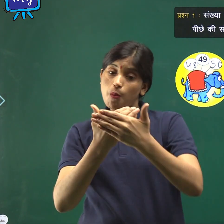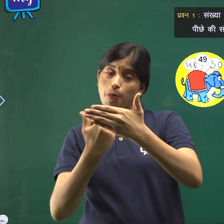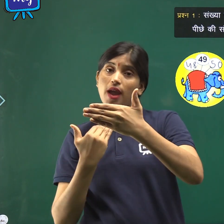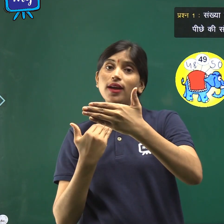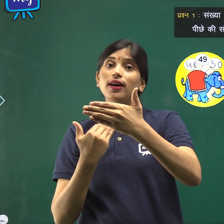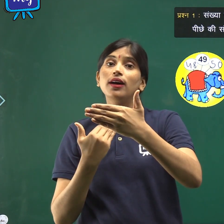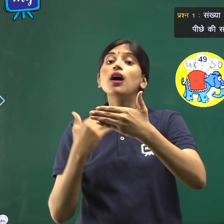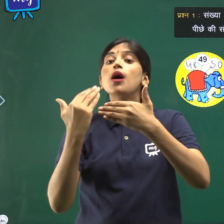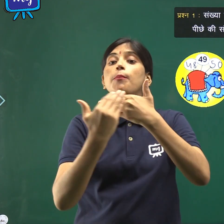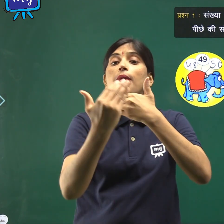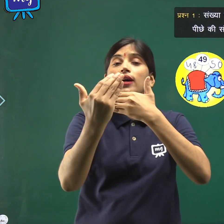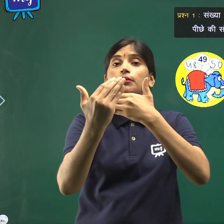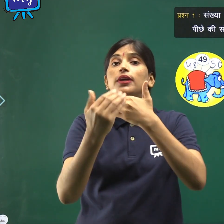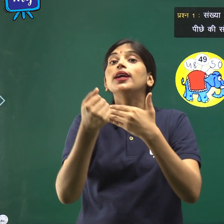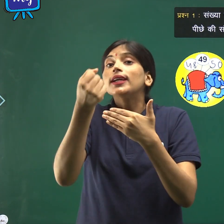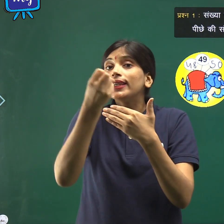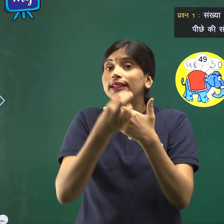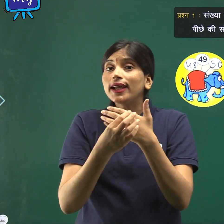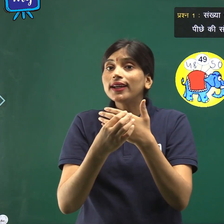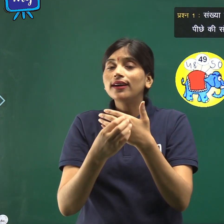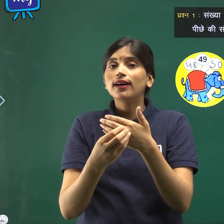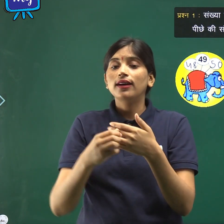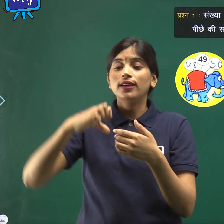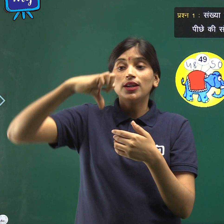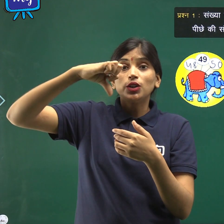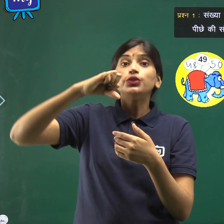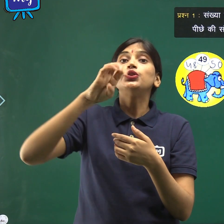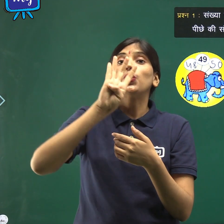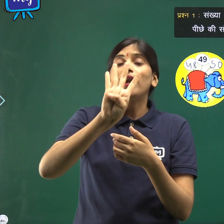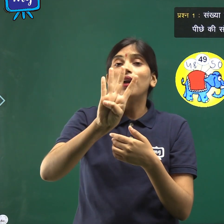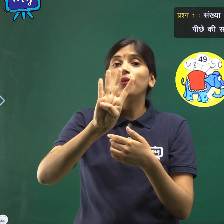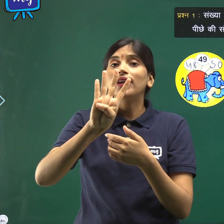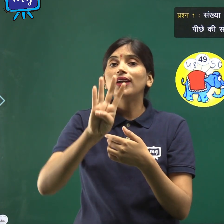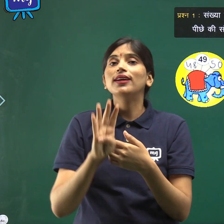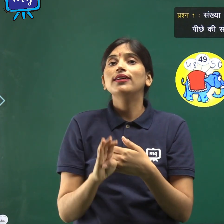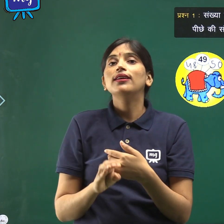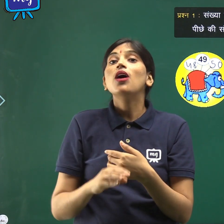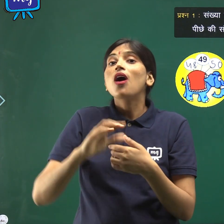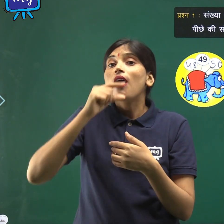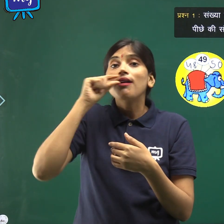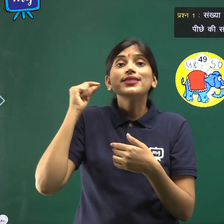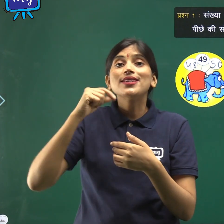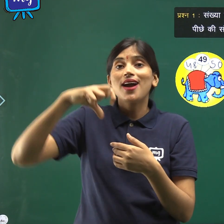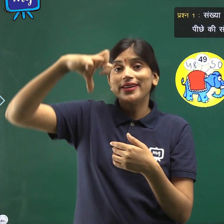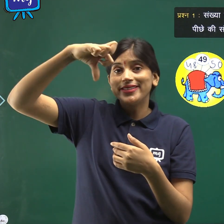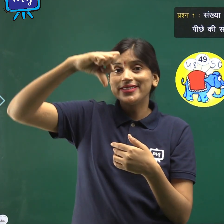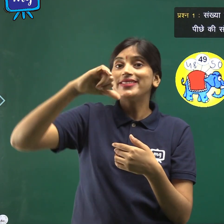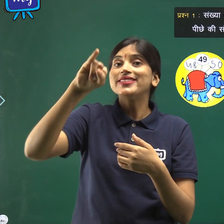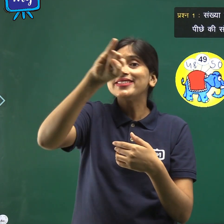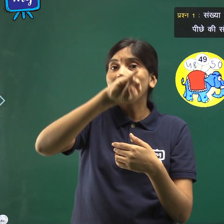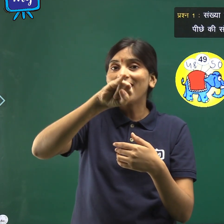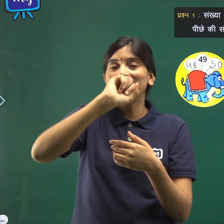पहले और बाद में कितने आएंगे? 94 और